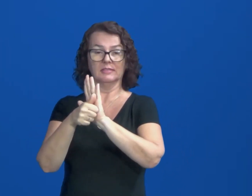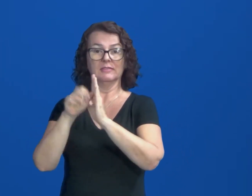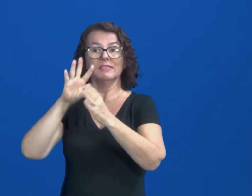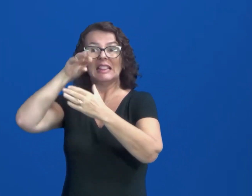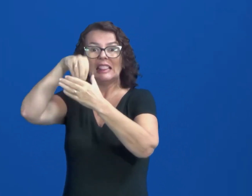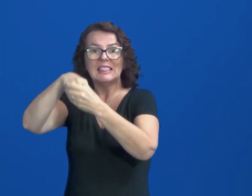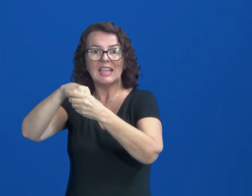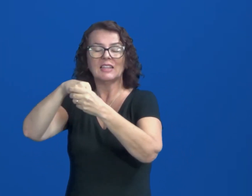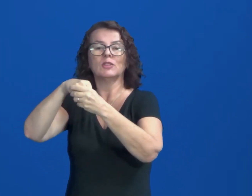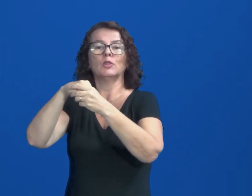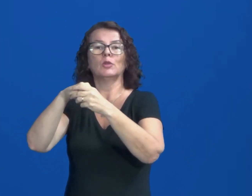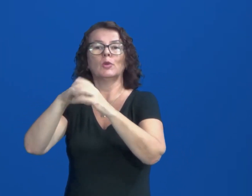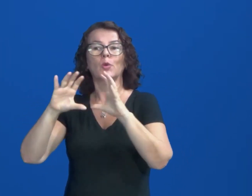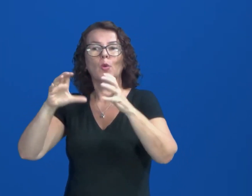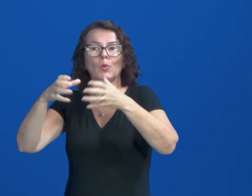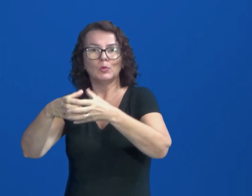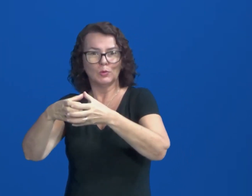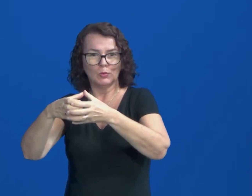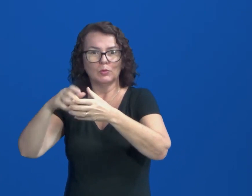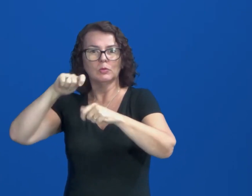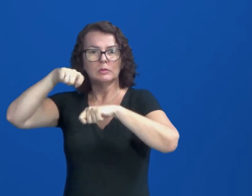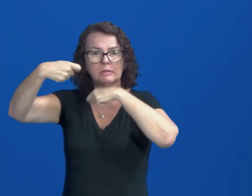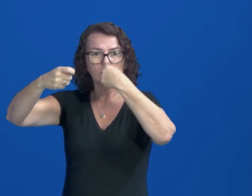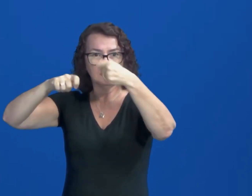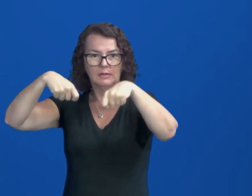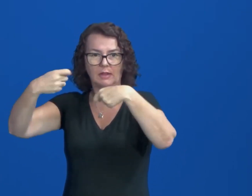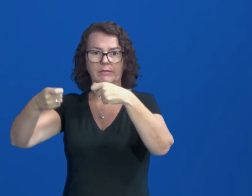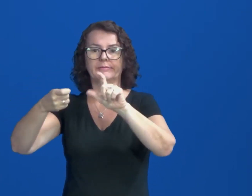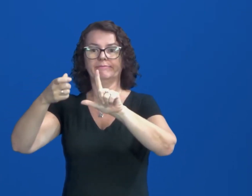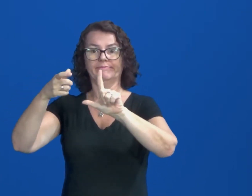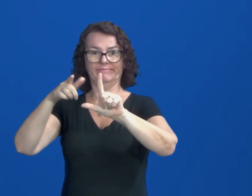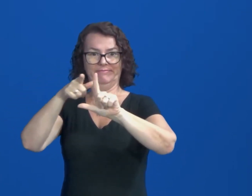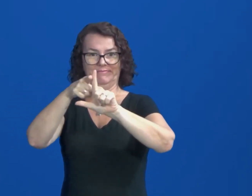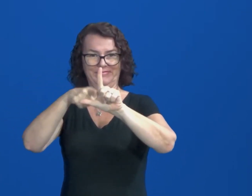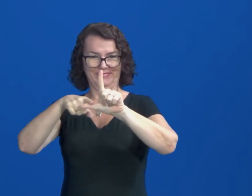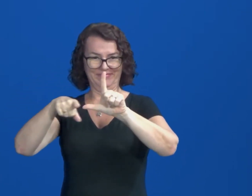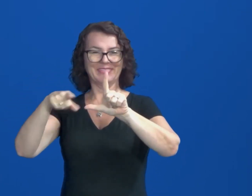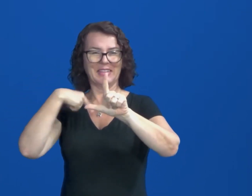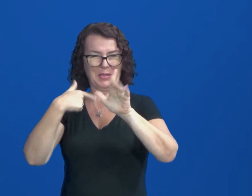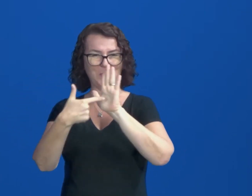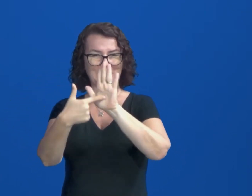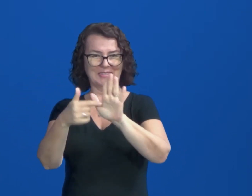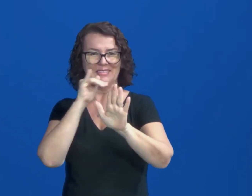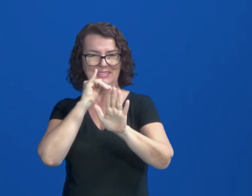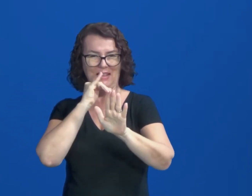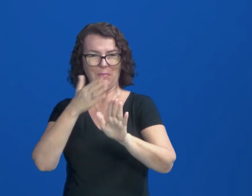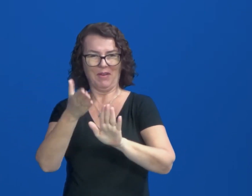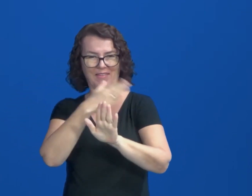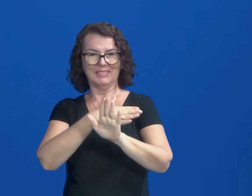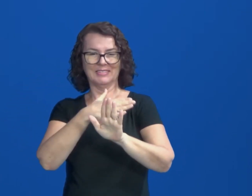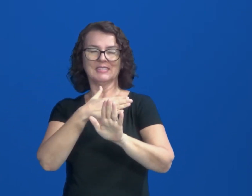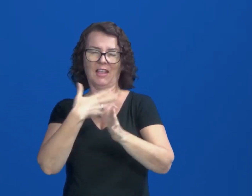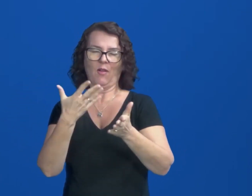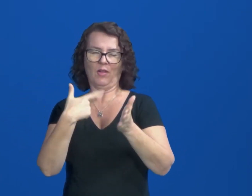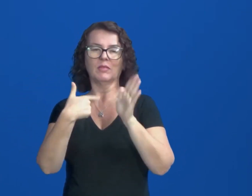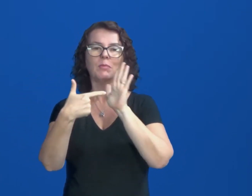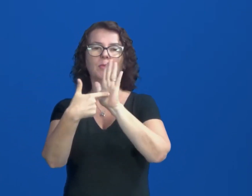como morfema, ela produz inúmeros sinais tendo esse sentido de tela. Lembra que eu já expliquei na aula